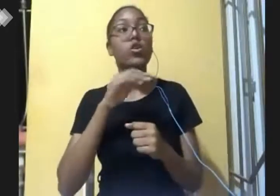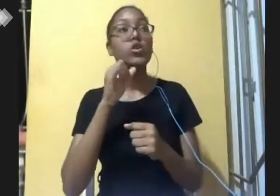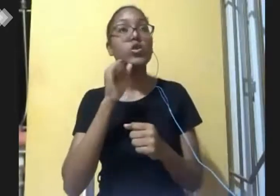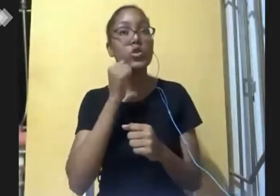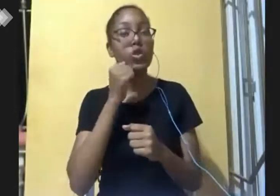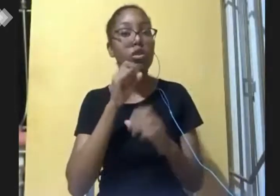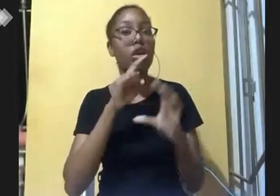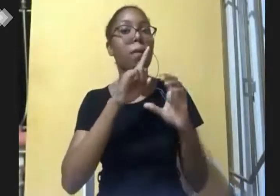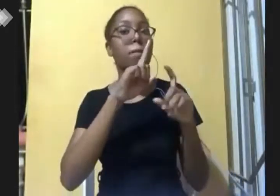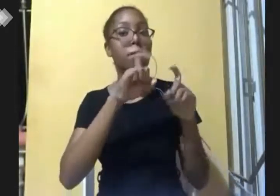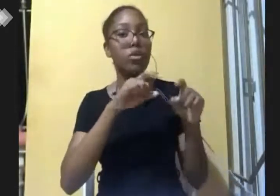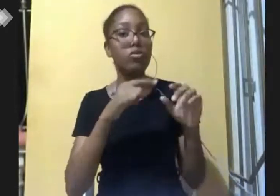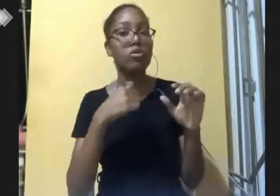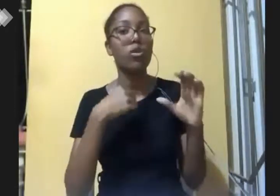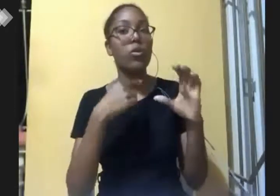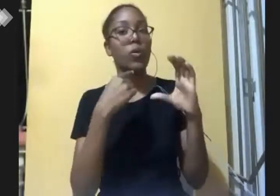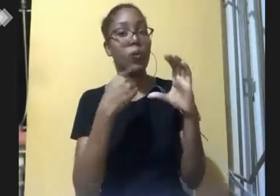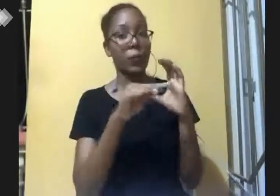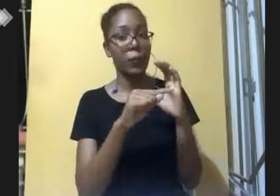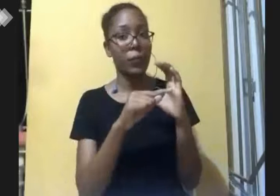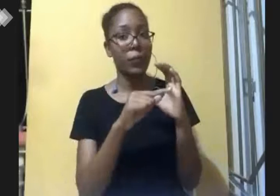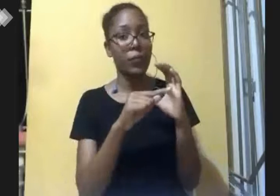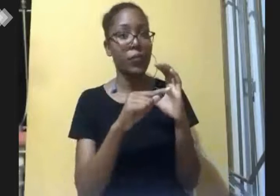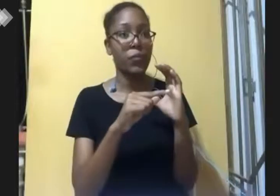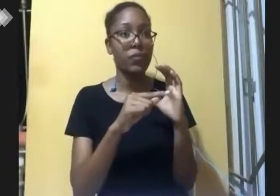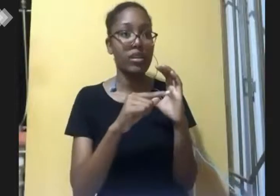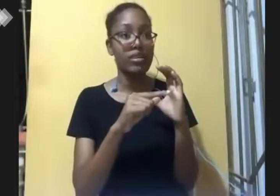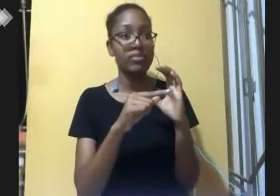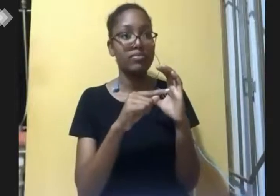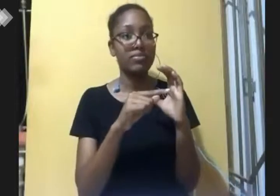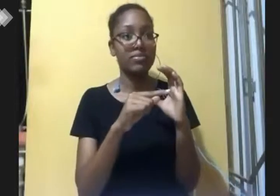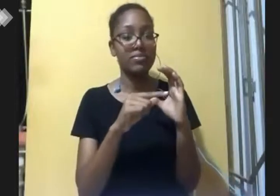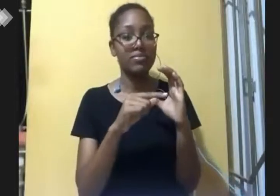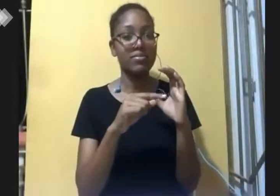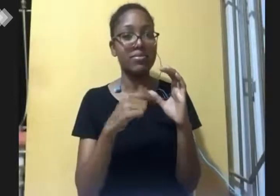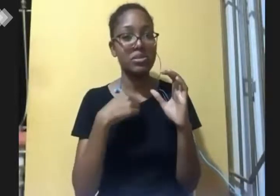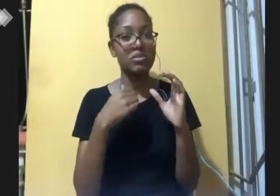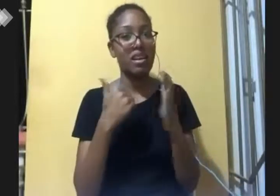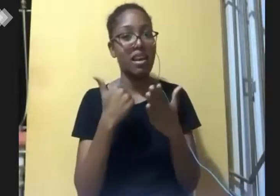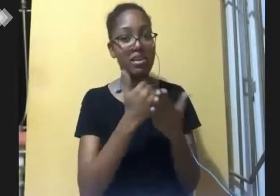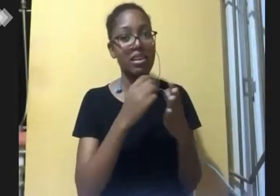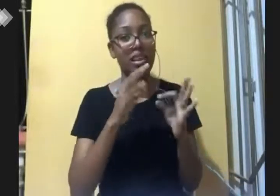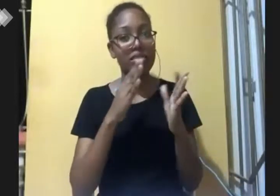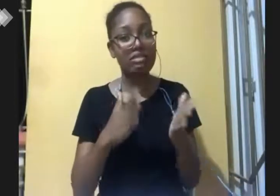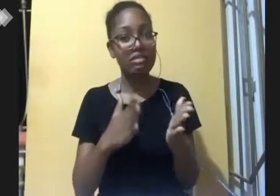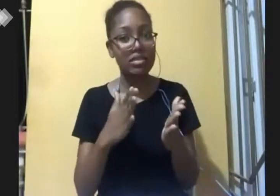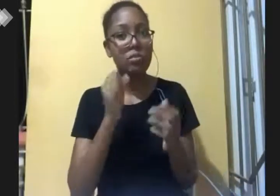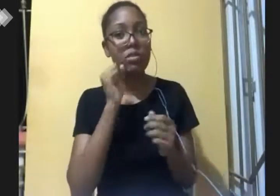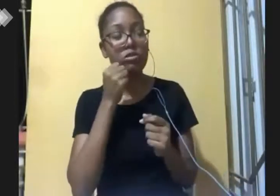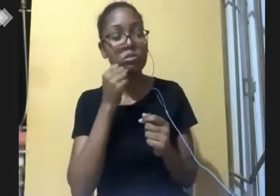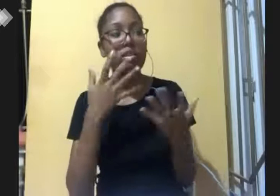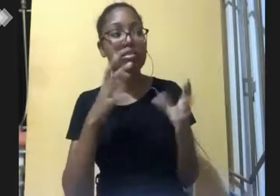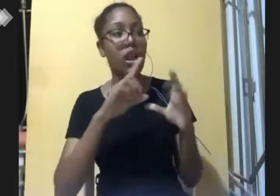muy corto y yo voy a ayudar a Yasmín con la interpretación. Ella tiene demasiado tiempo, entonces le mandé las preguntas a usted para